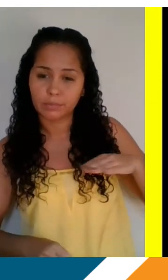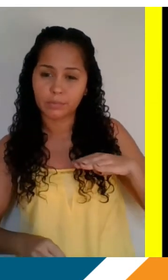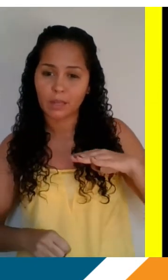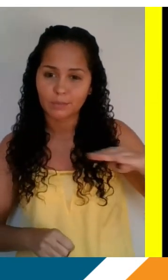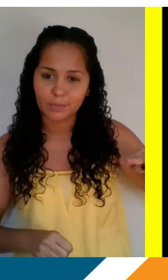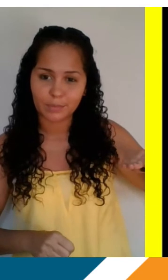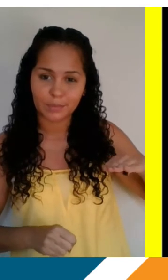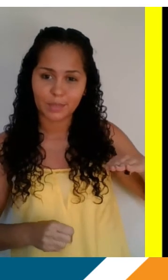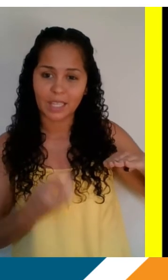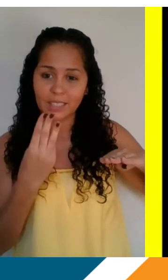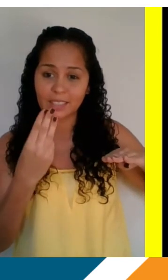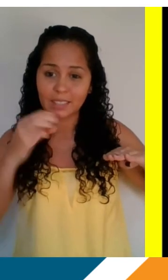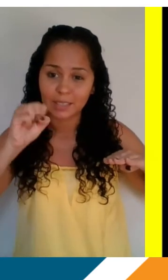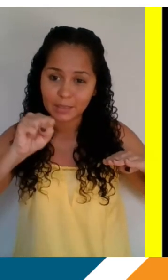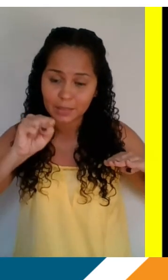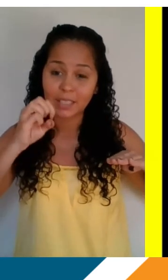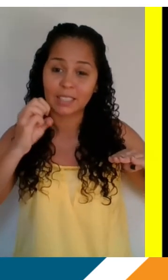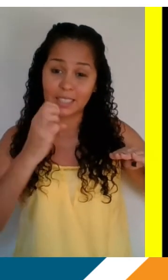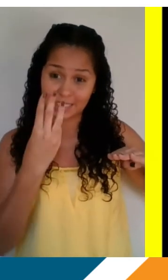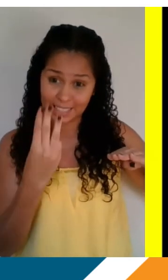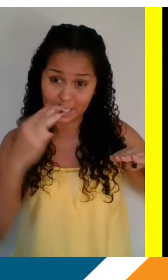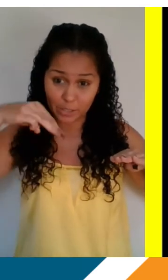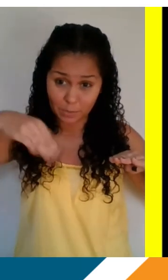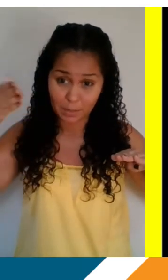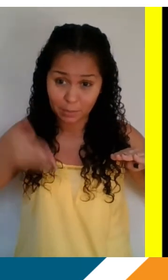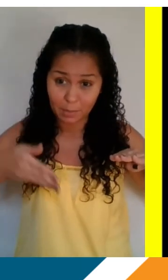para trás com 3 metros por segundo. Então, a gente coloca